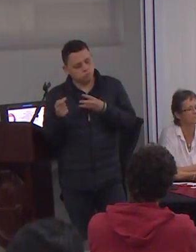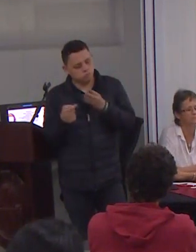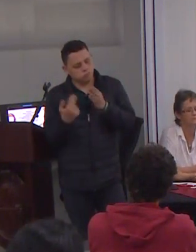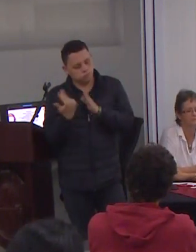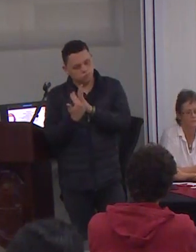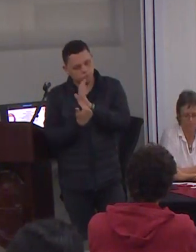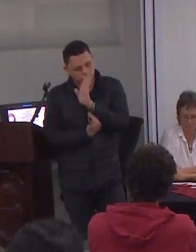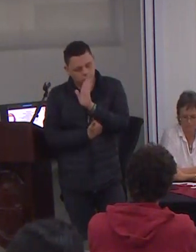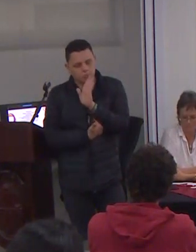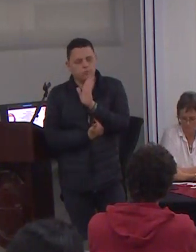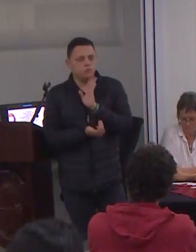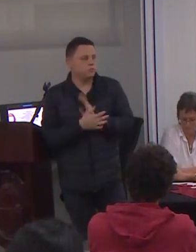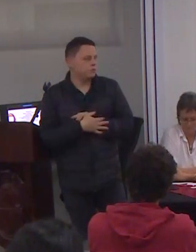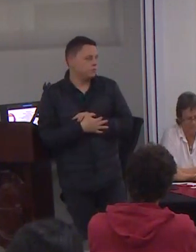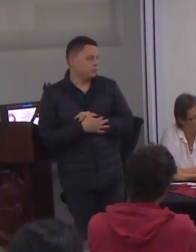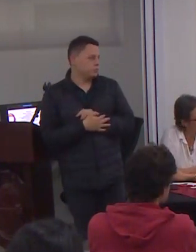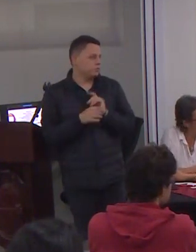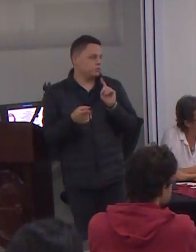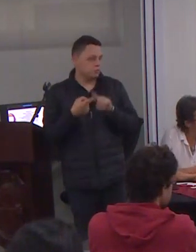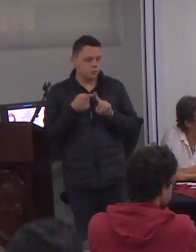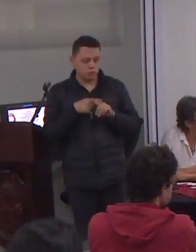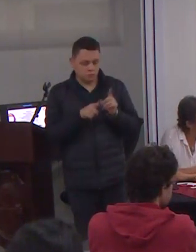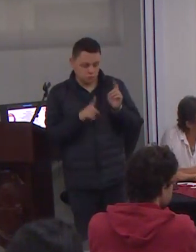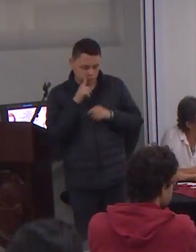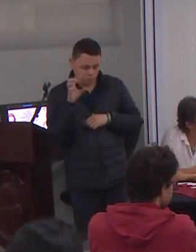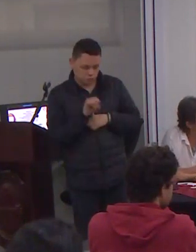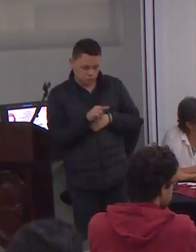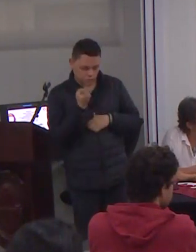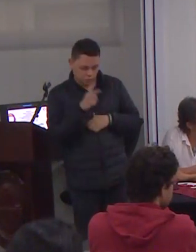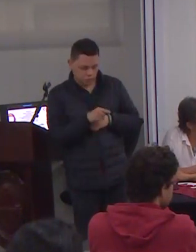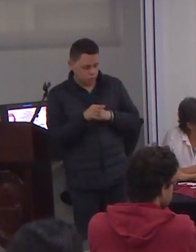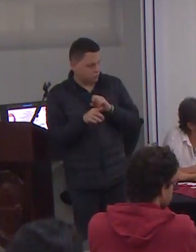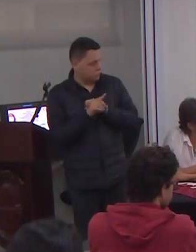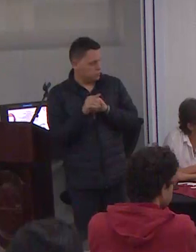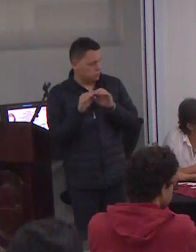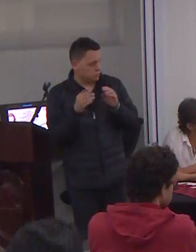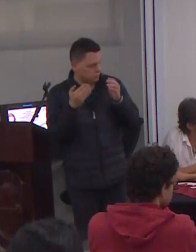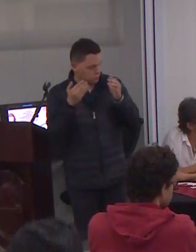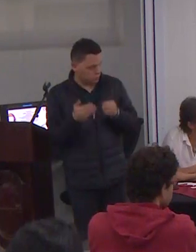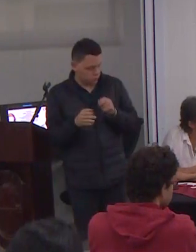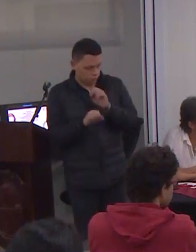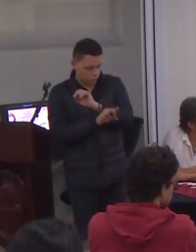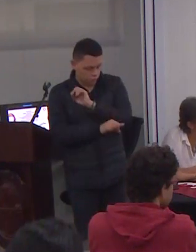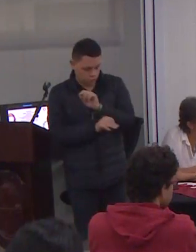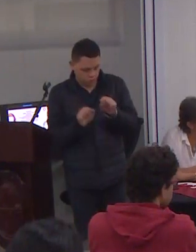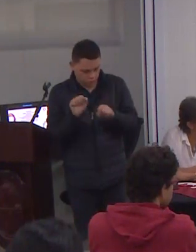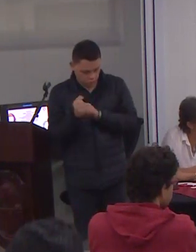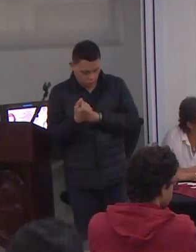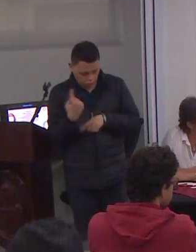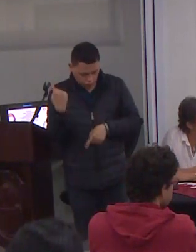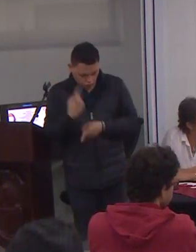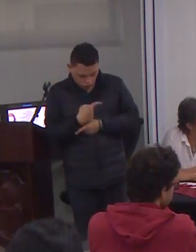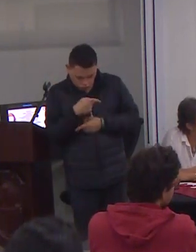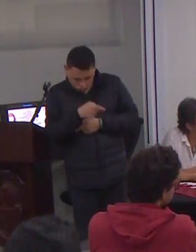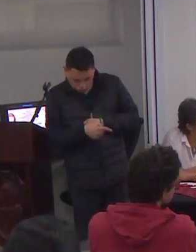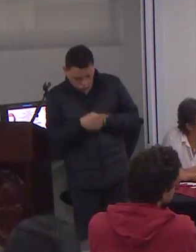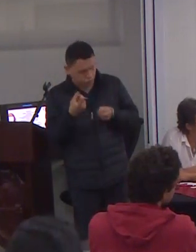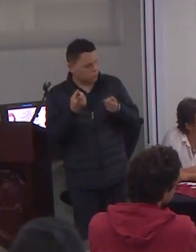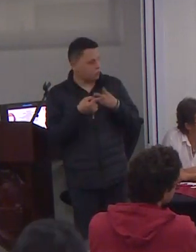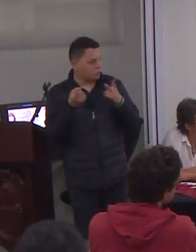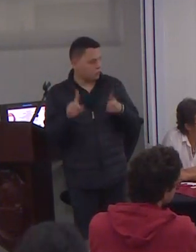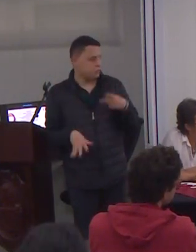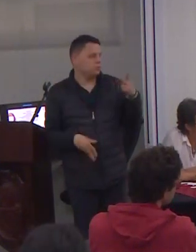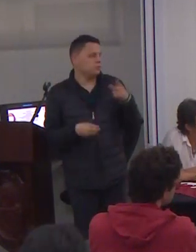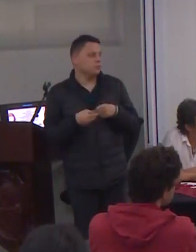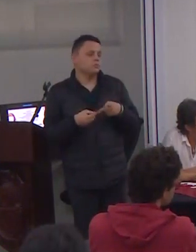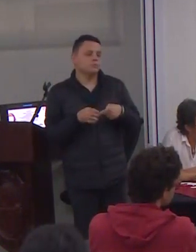para primero identificar si la persona tiene una discapacidad psicosocial primero que las personas que hacen